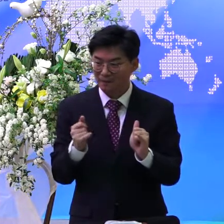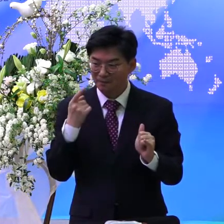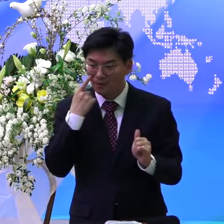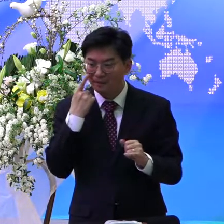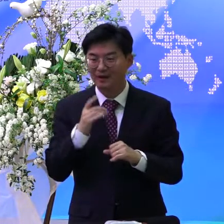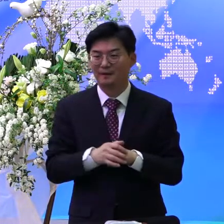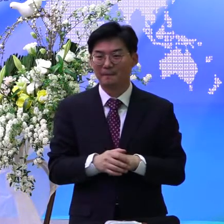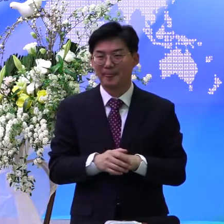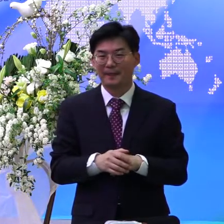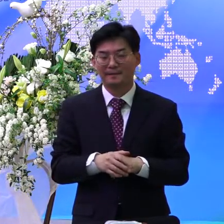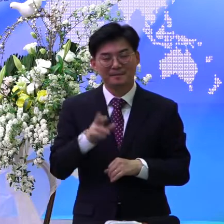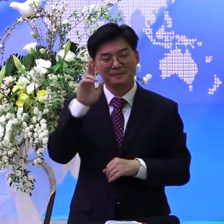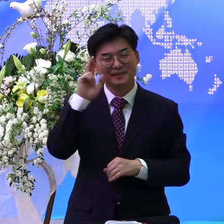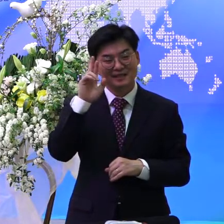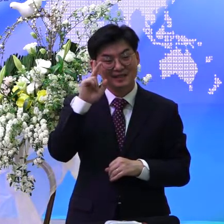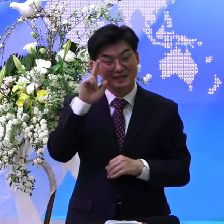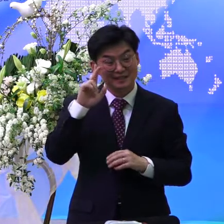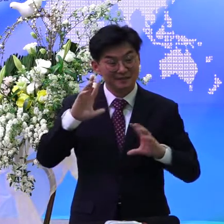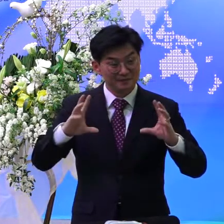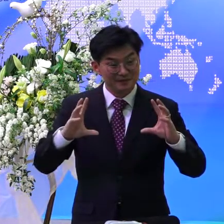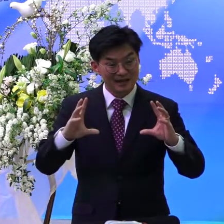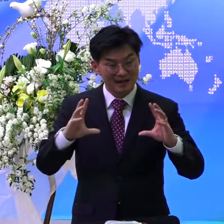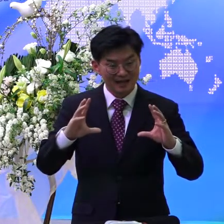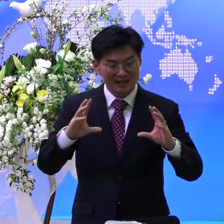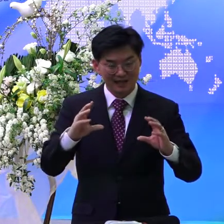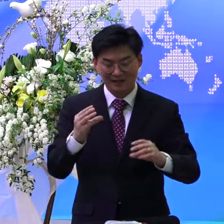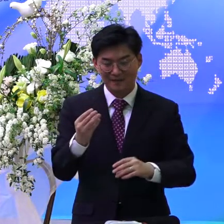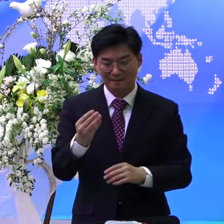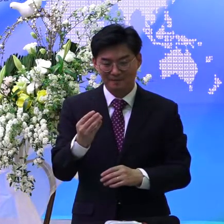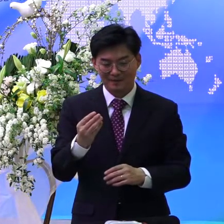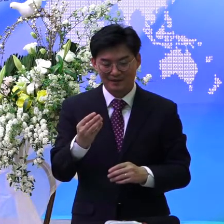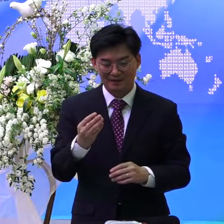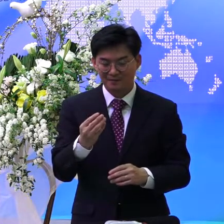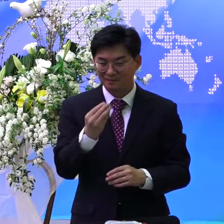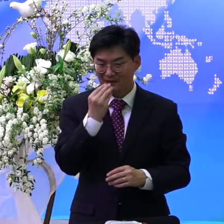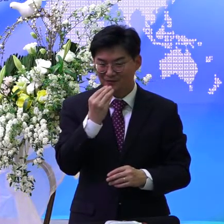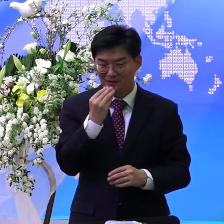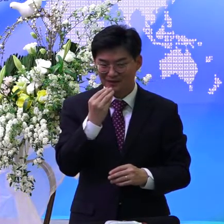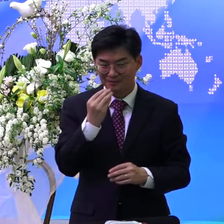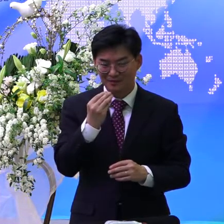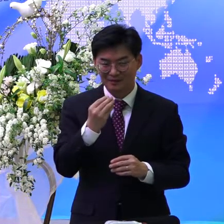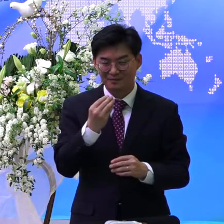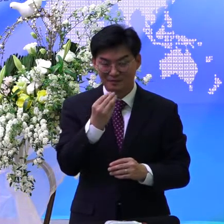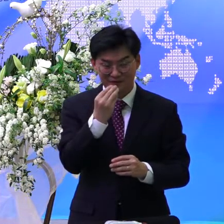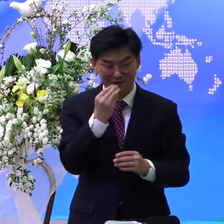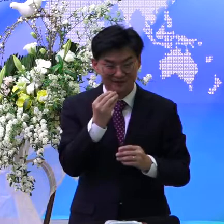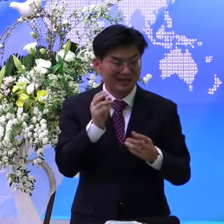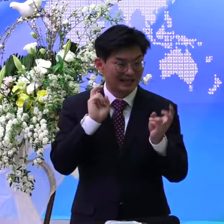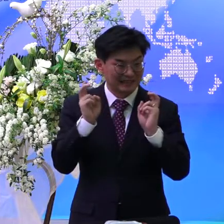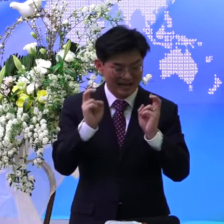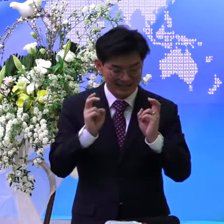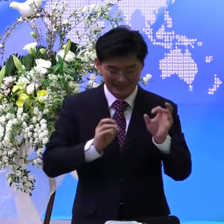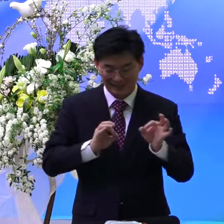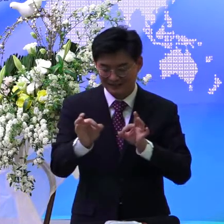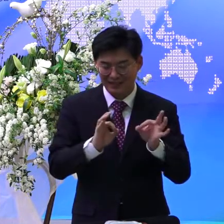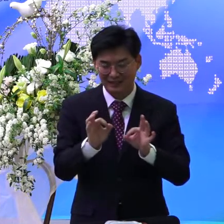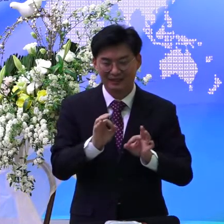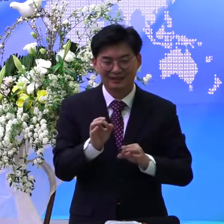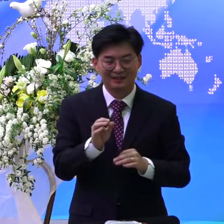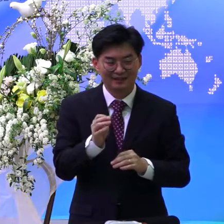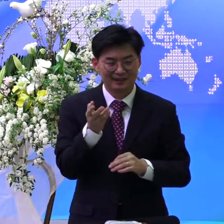미국의 맥도날드보다 더 유명한 치필렛이라는 패스트푸드점이 있습니다.